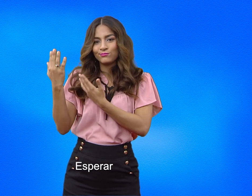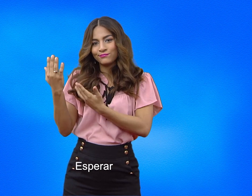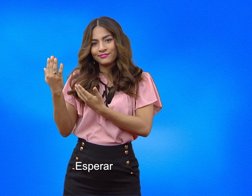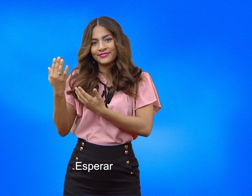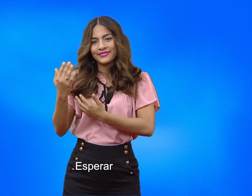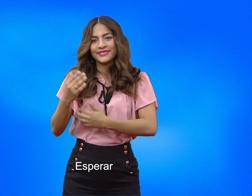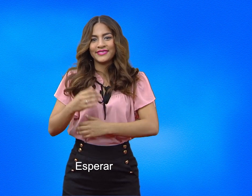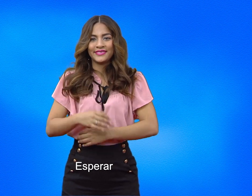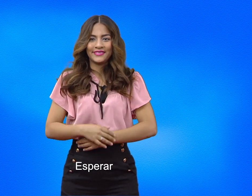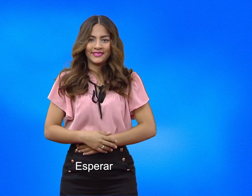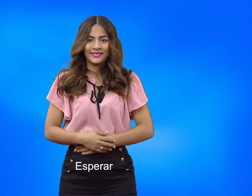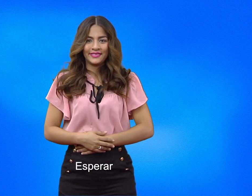Esperar.